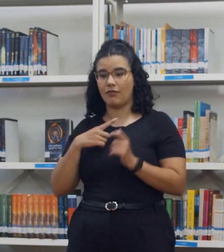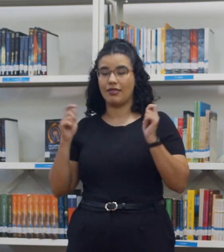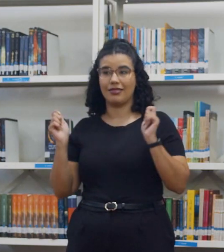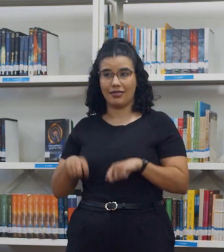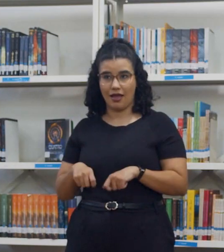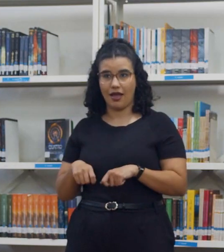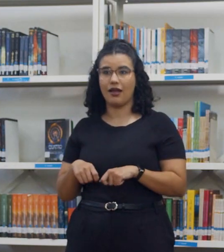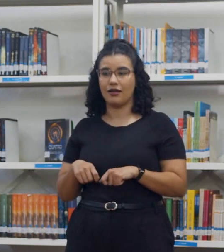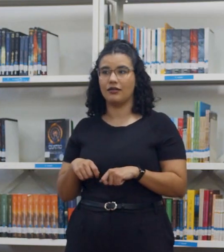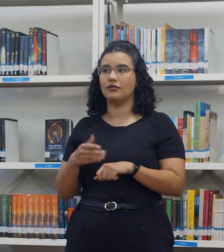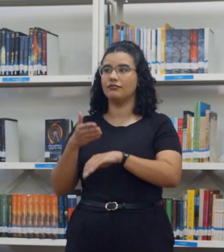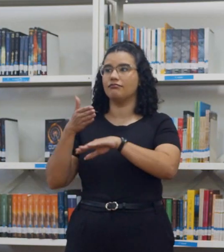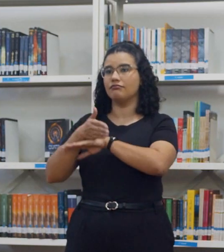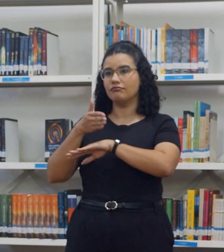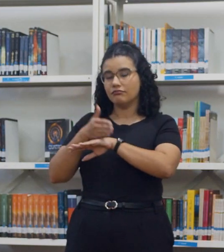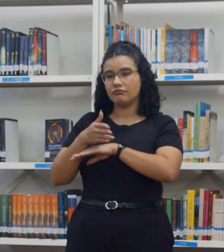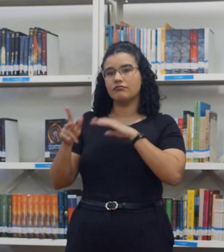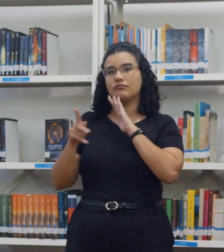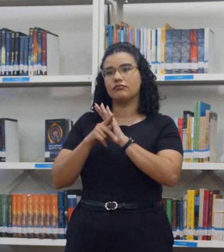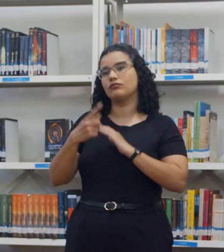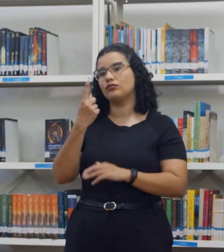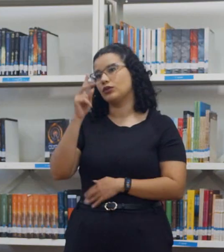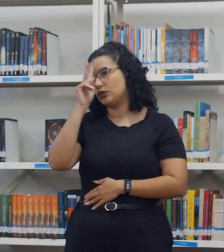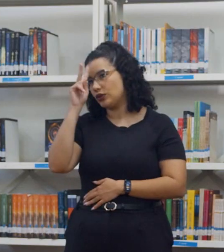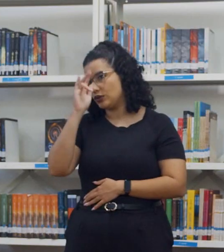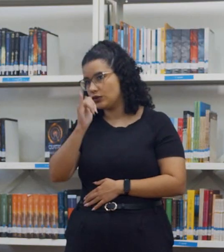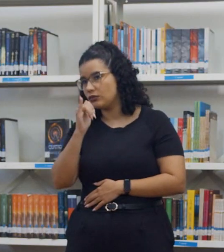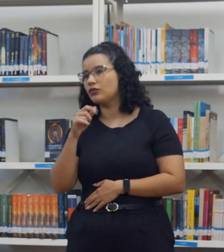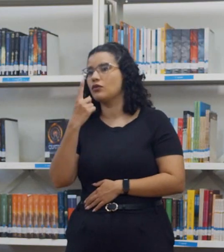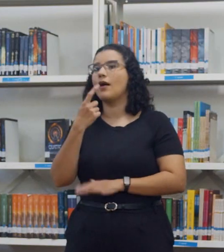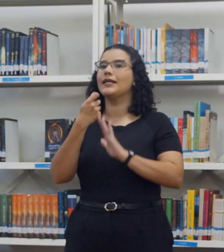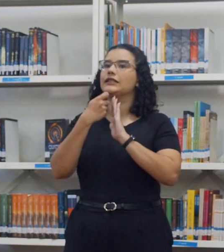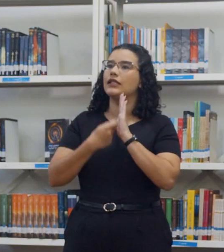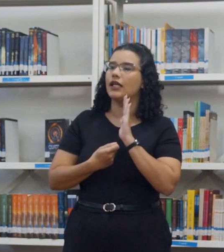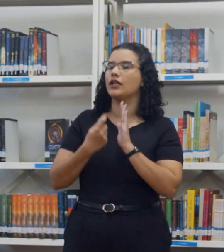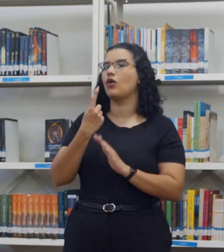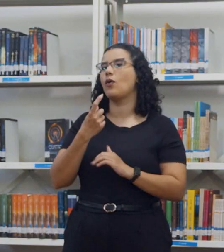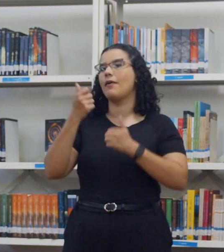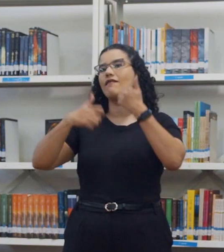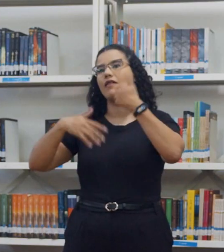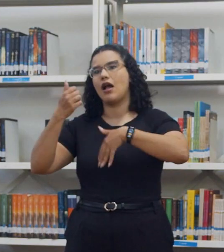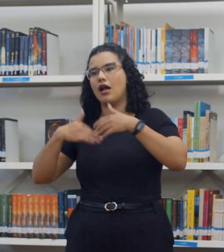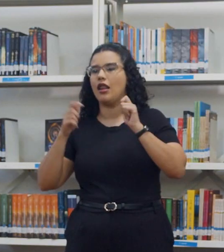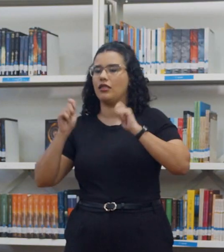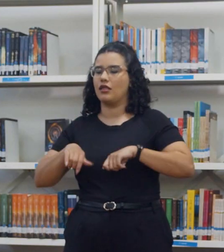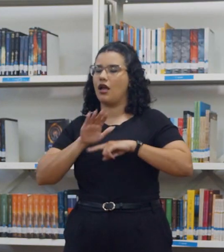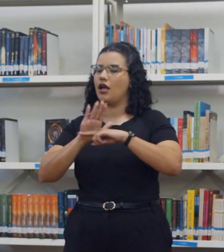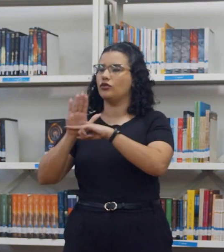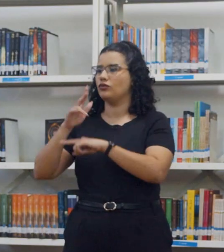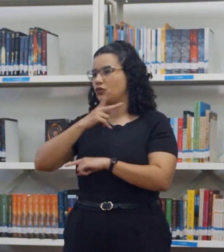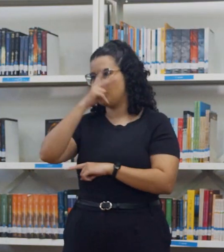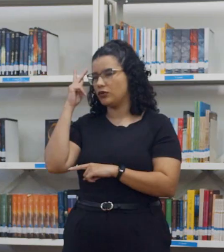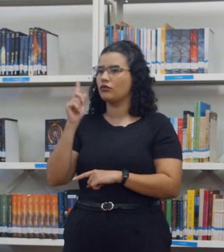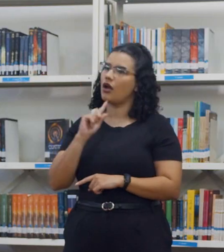parte de uma roteirização, de uma escrita, de uma fala que ajude as pessoas,